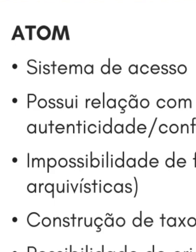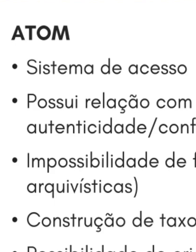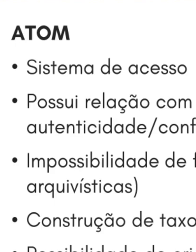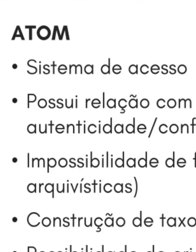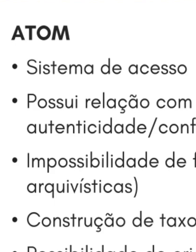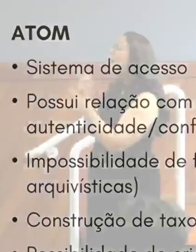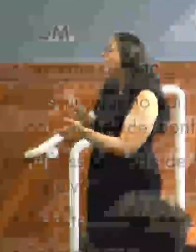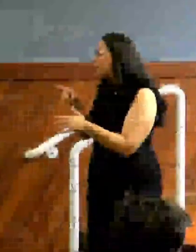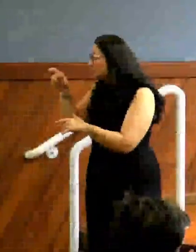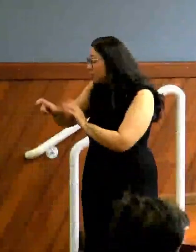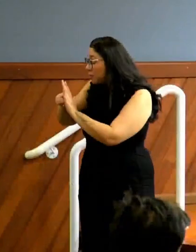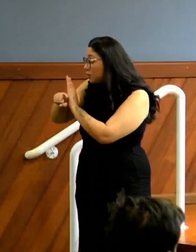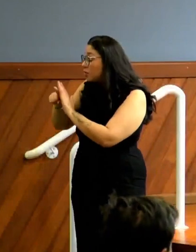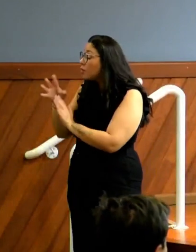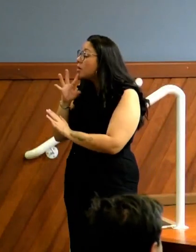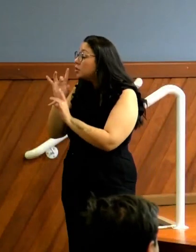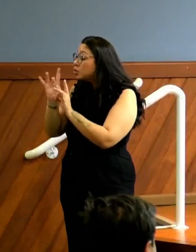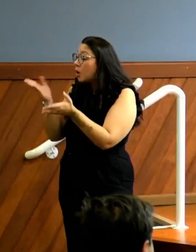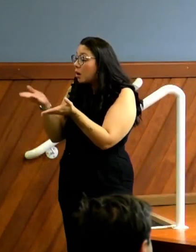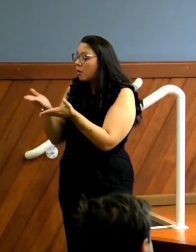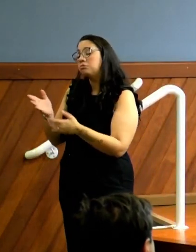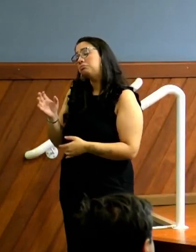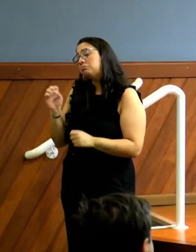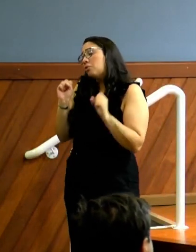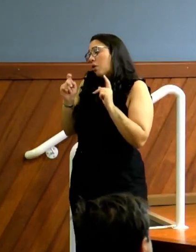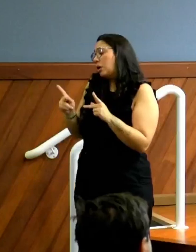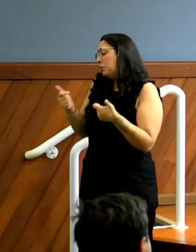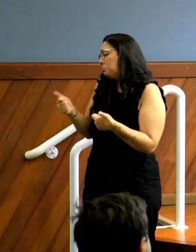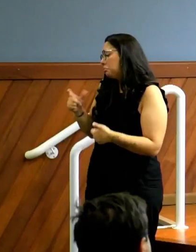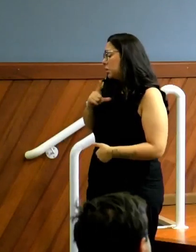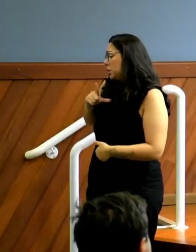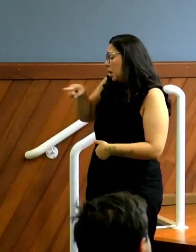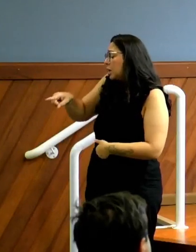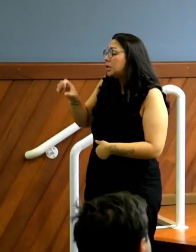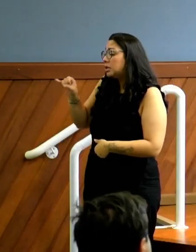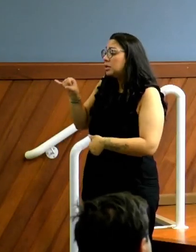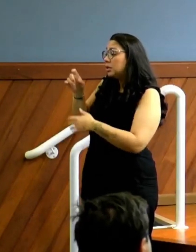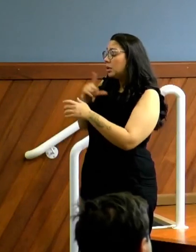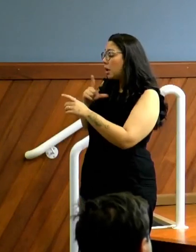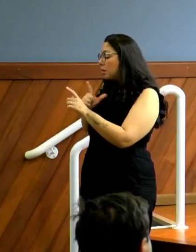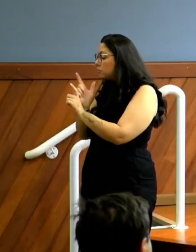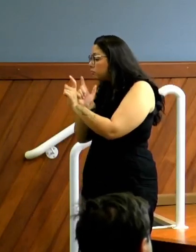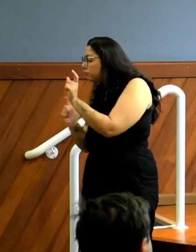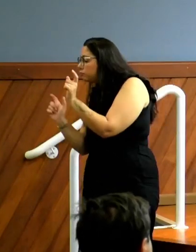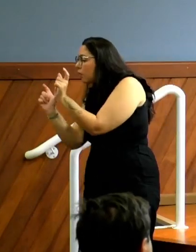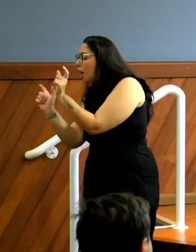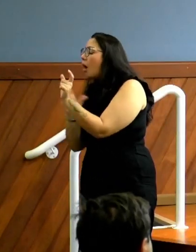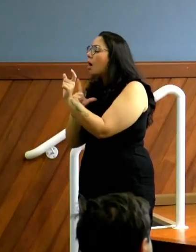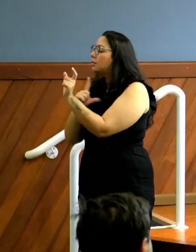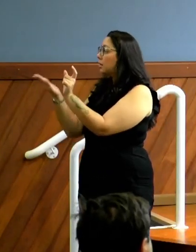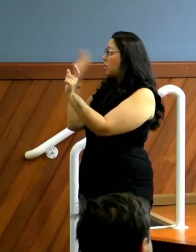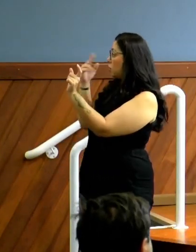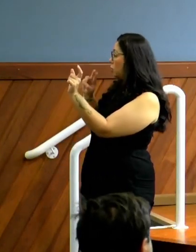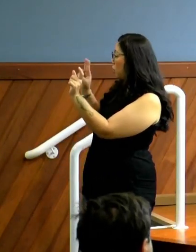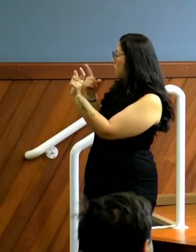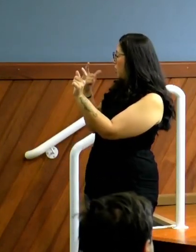só conhece o nome de agora. Show! Todos os pontos estão ali criados. Se ele pesquisar o ponto, como o prédio se chamava em